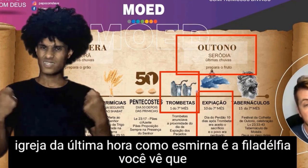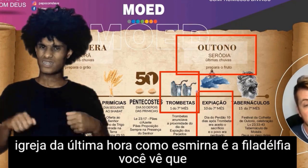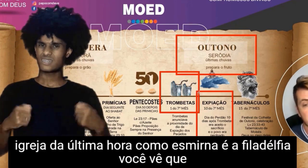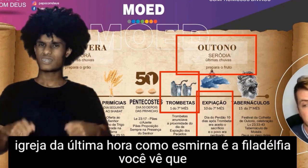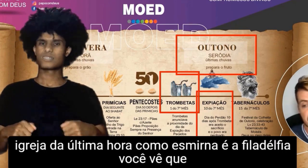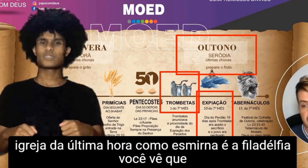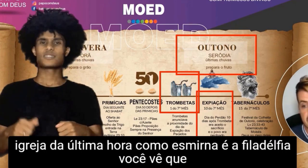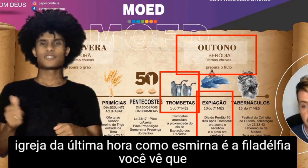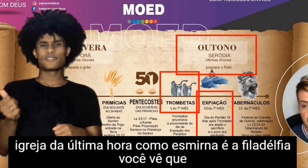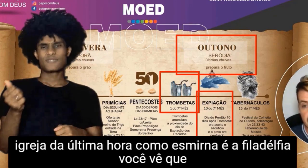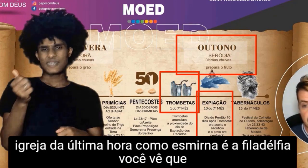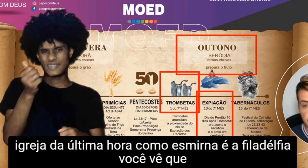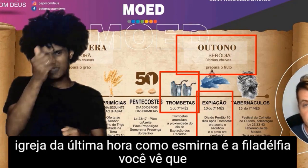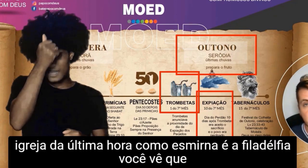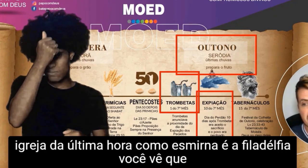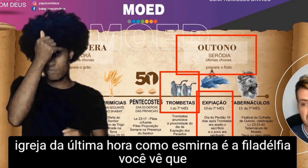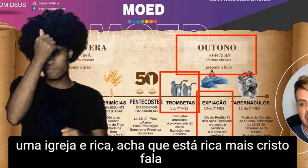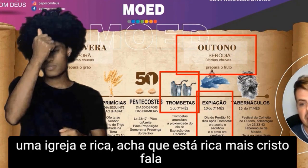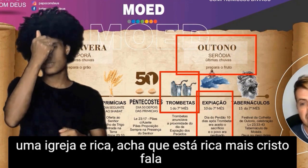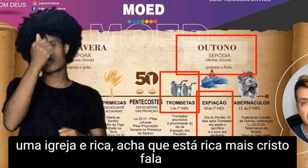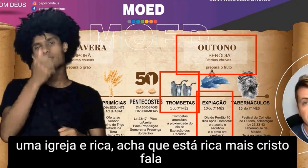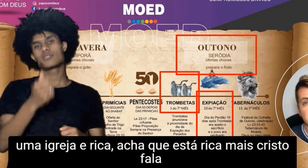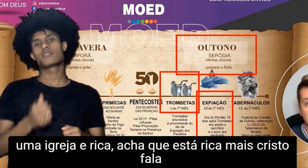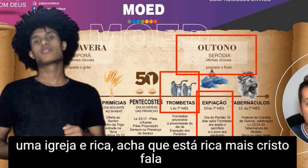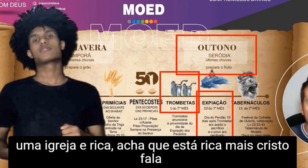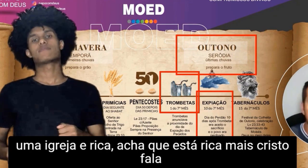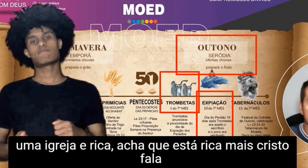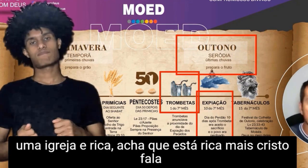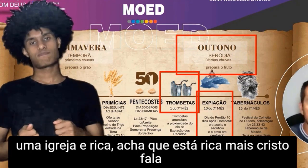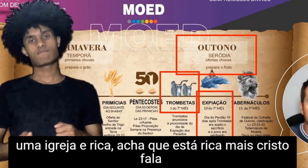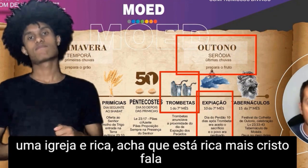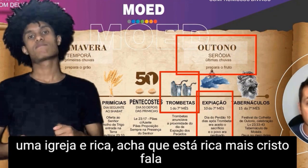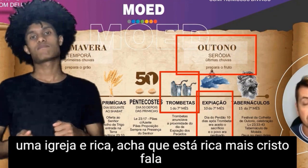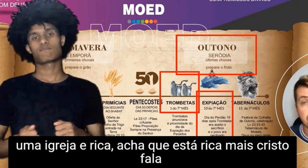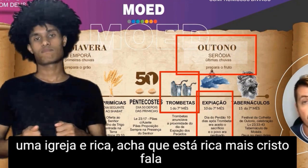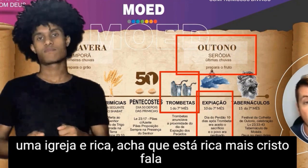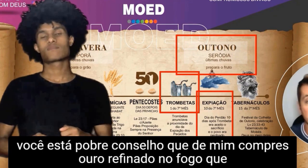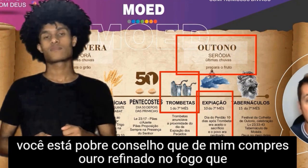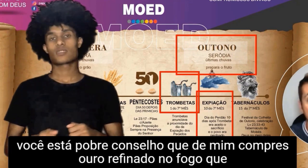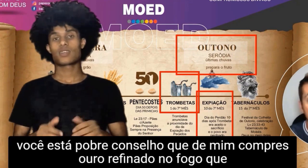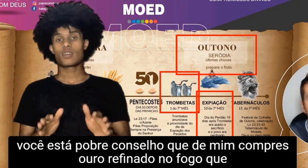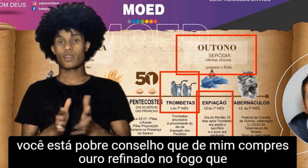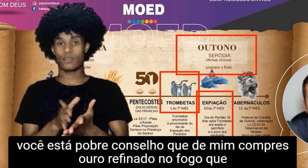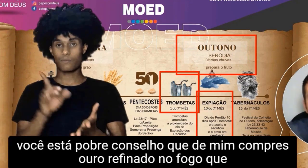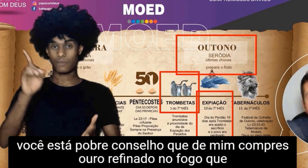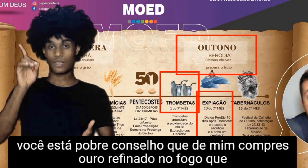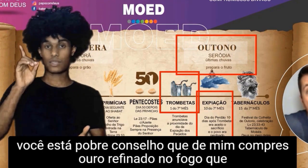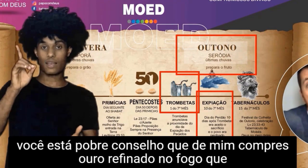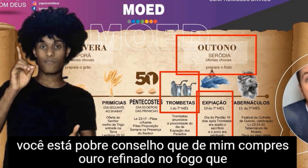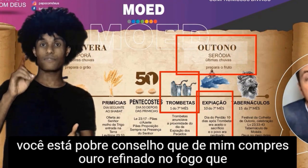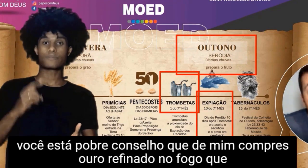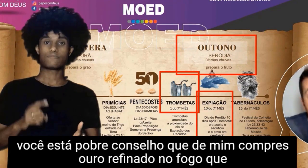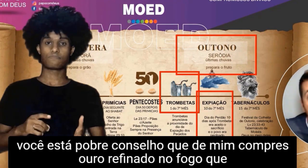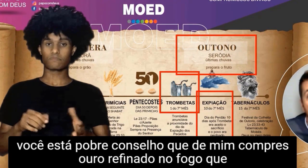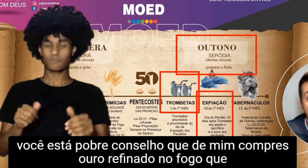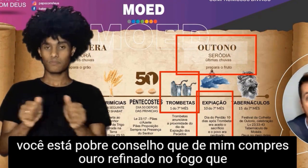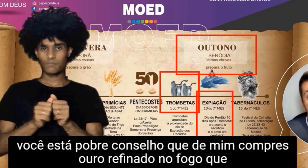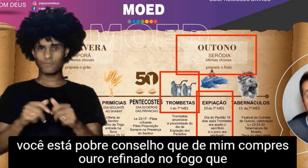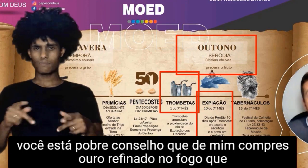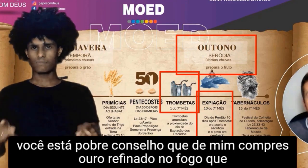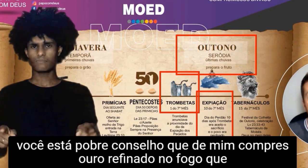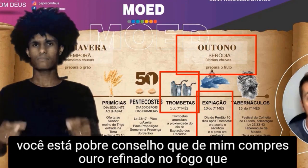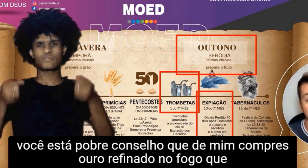hora, como Esmirna e a Filadélfia, você vê que uma igreja é rica, acha que está rica, mas Cristo fala, você está pobre, conselho que de mim compres